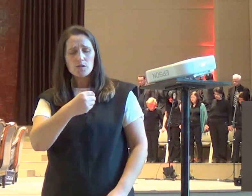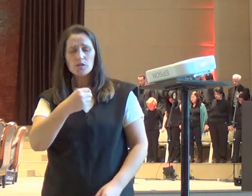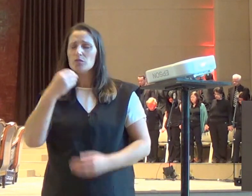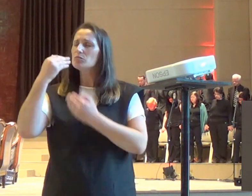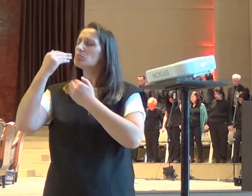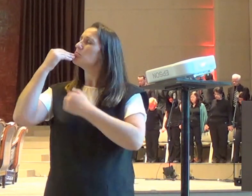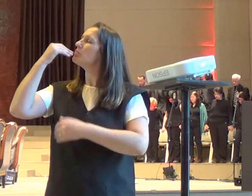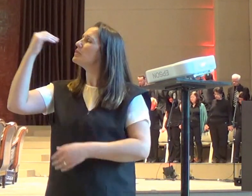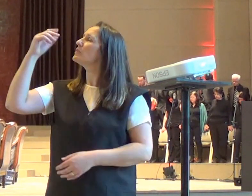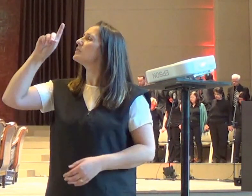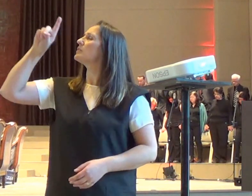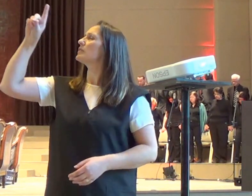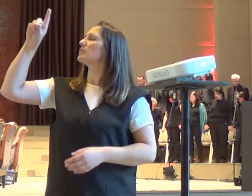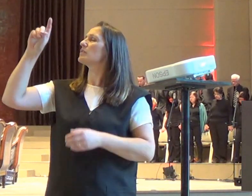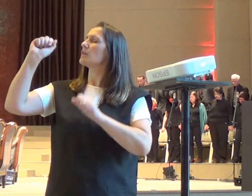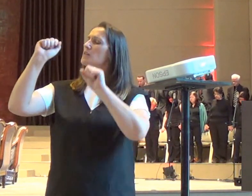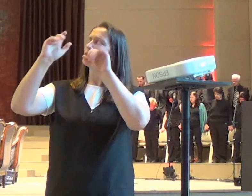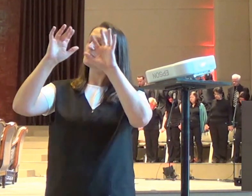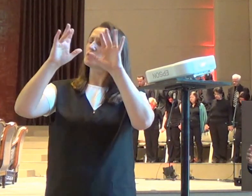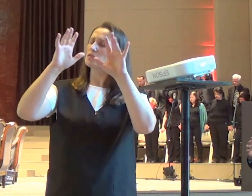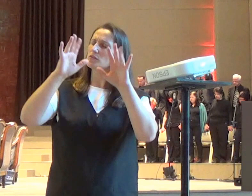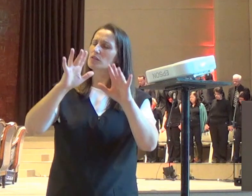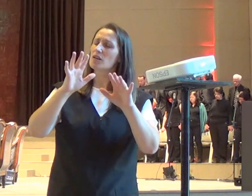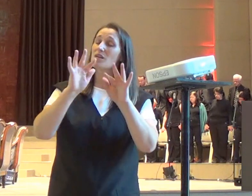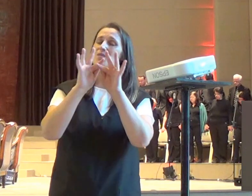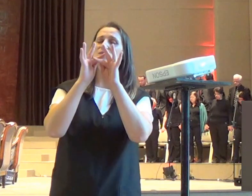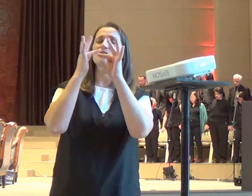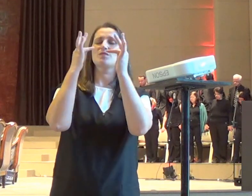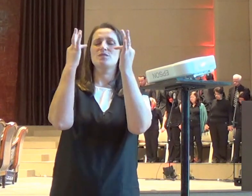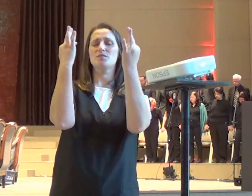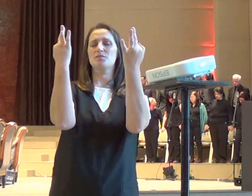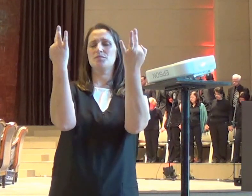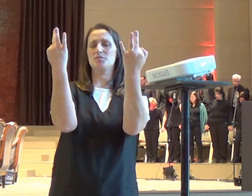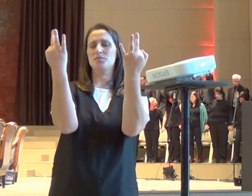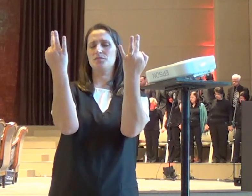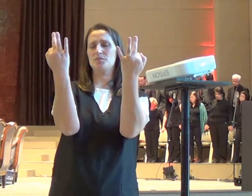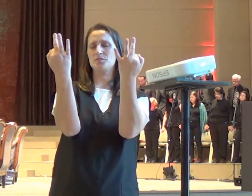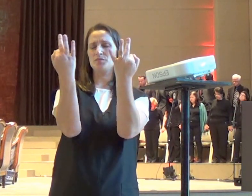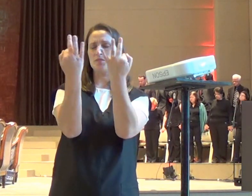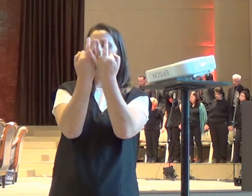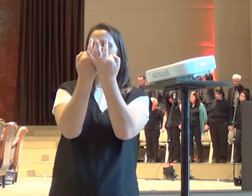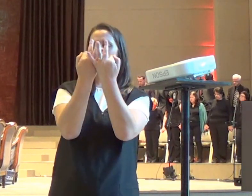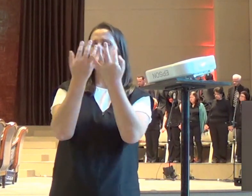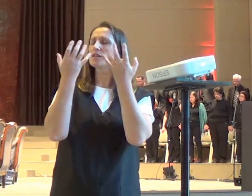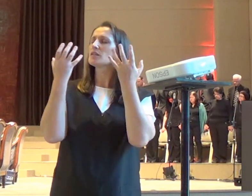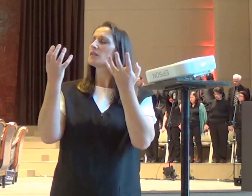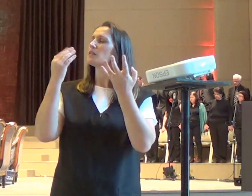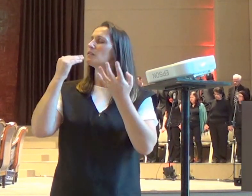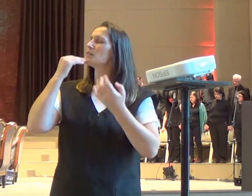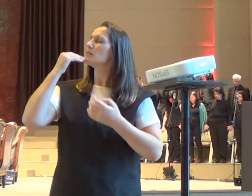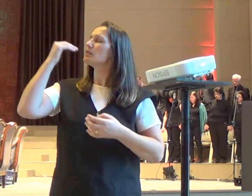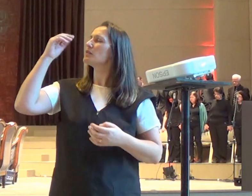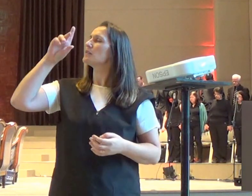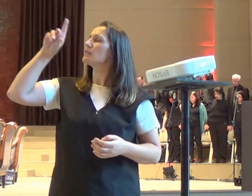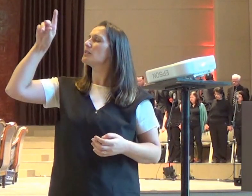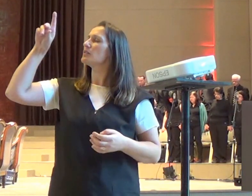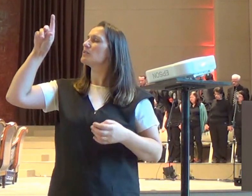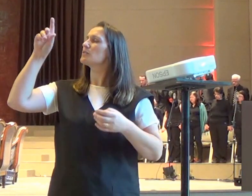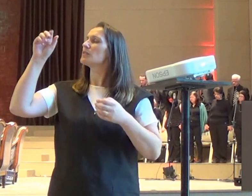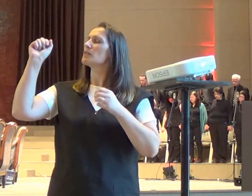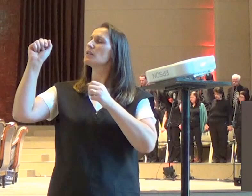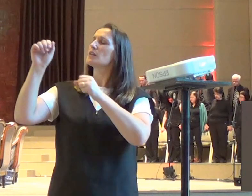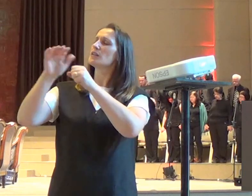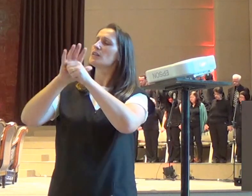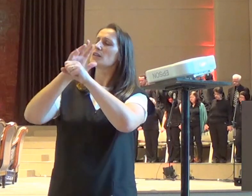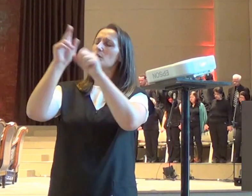primos pelos tios essa família e quero te pedir senhor que o senhor derrame a tua paz e a